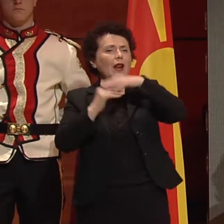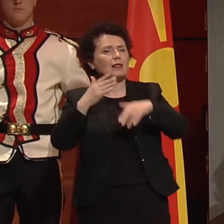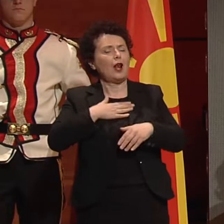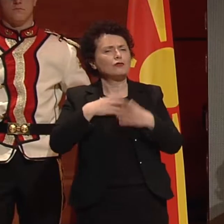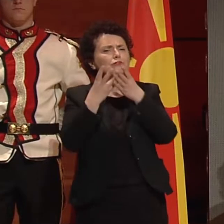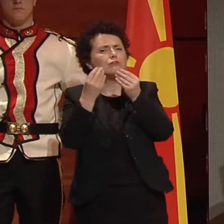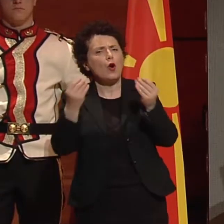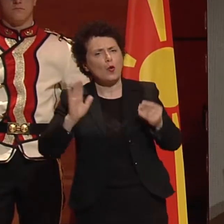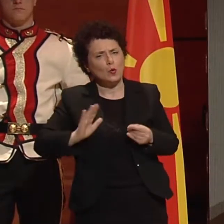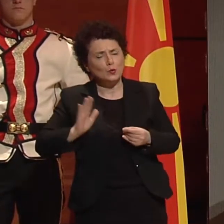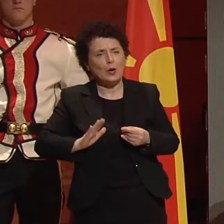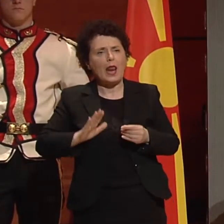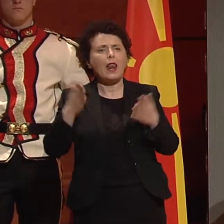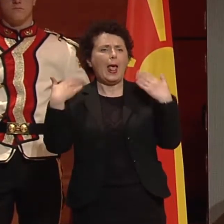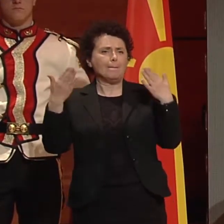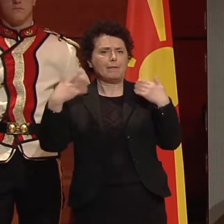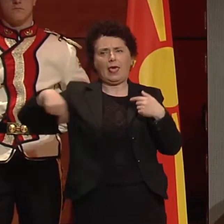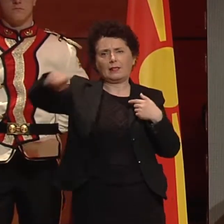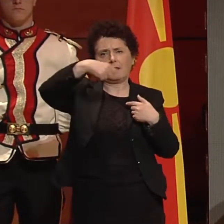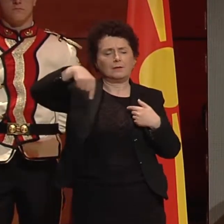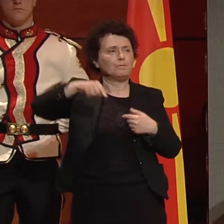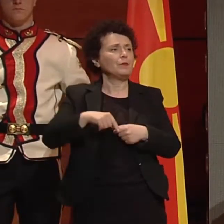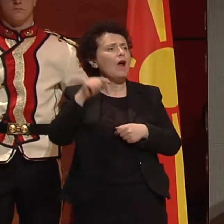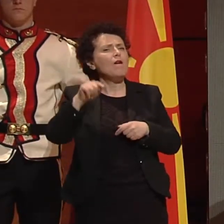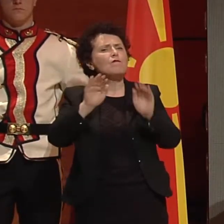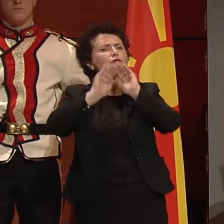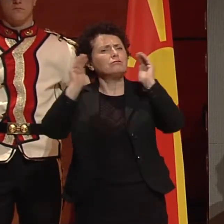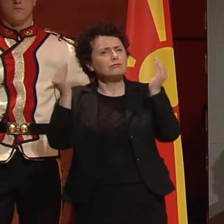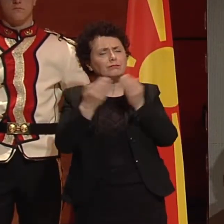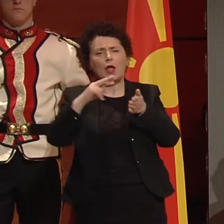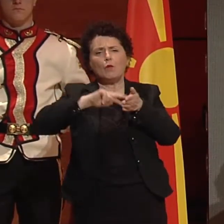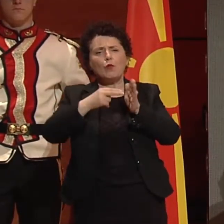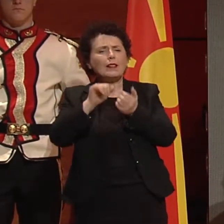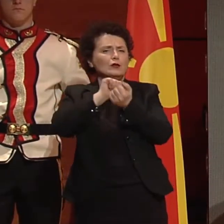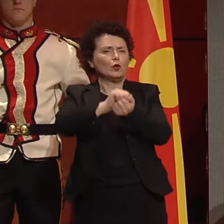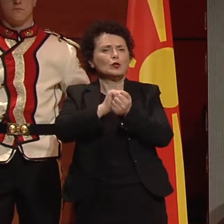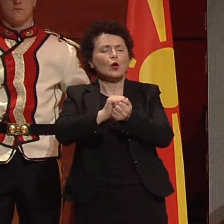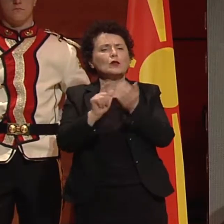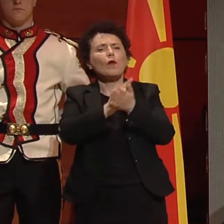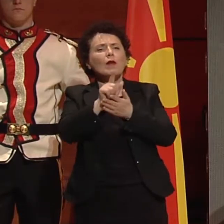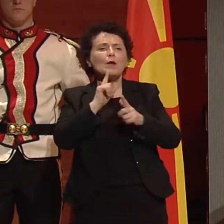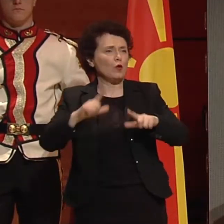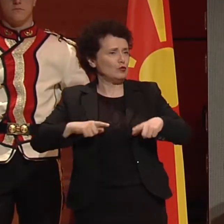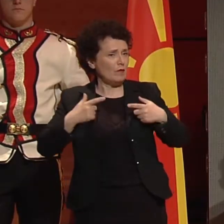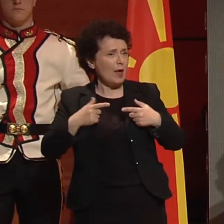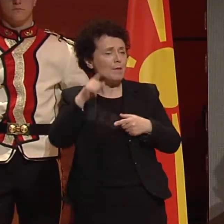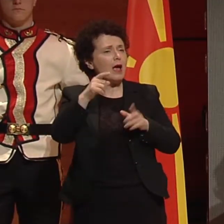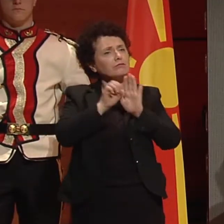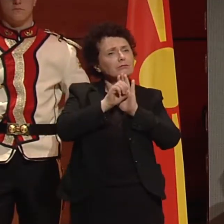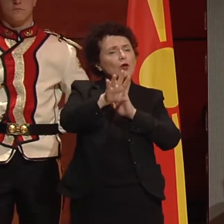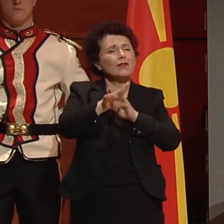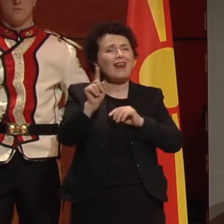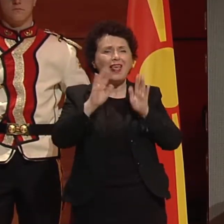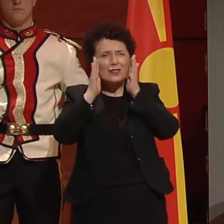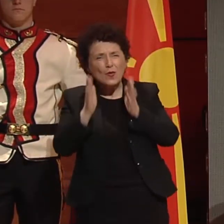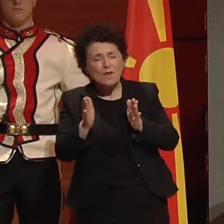плурален културен амбиент. Во глобалниот политичко-историски момент кој го живееме, а кој се одликува со